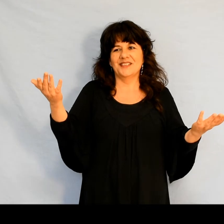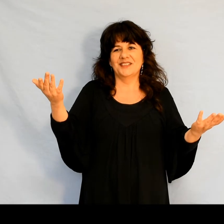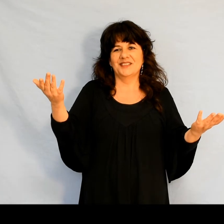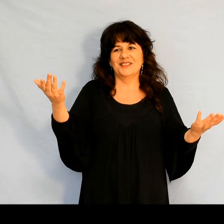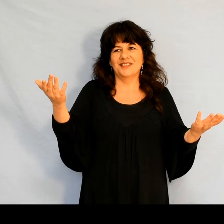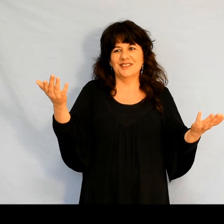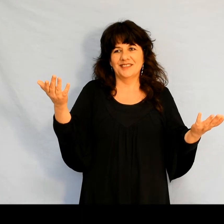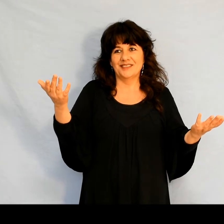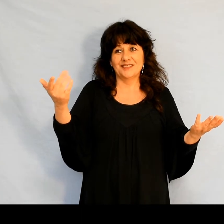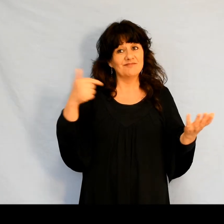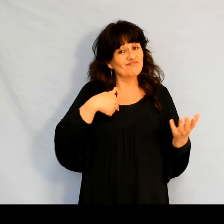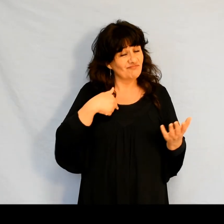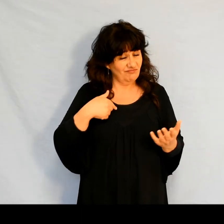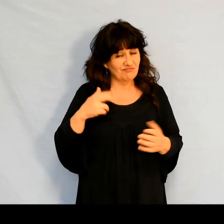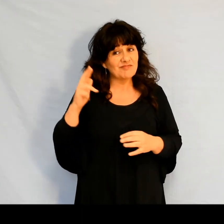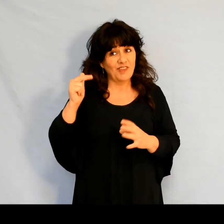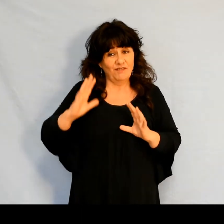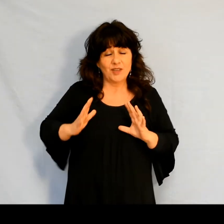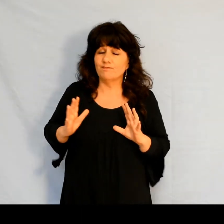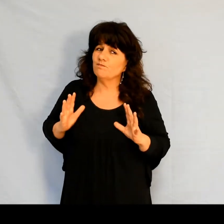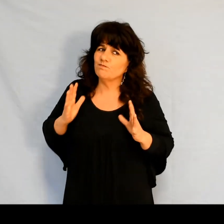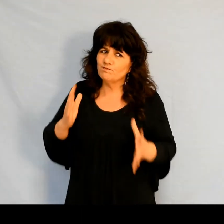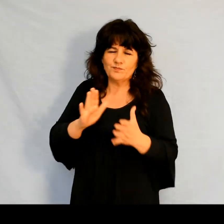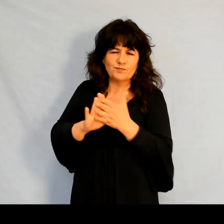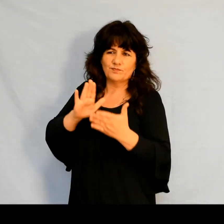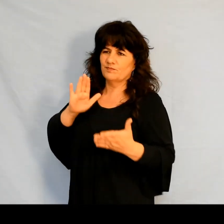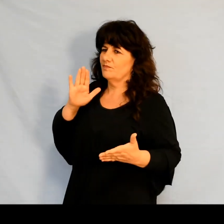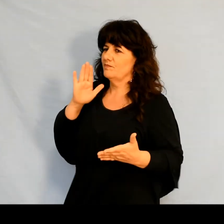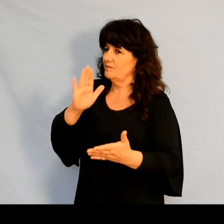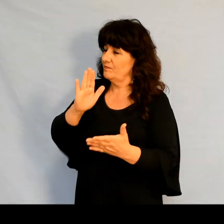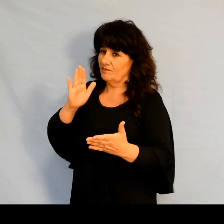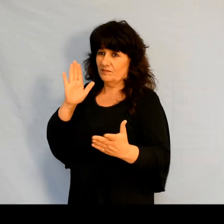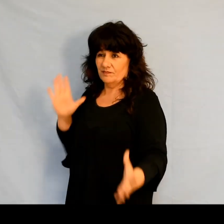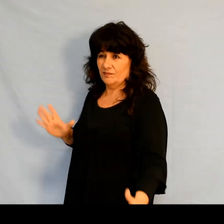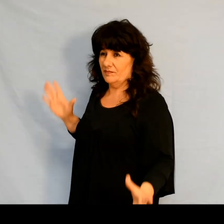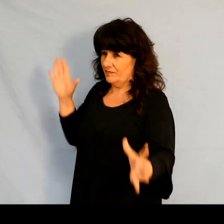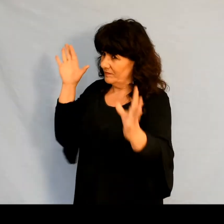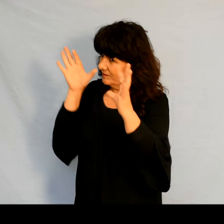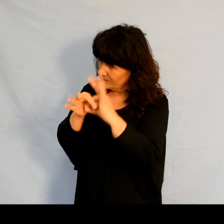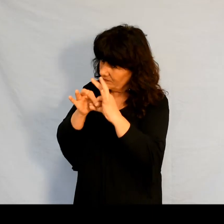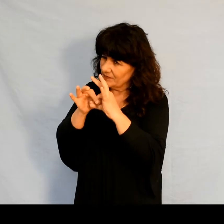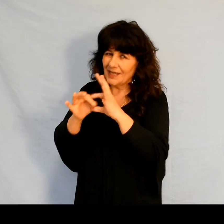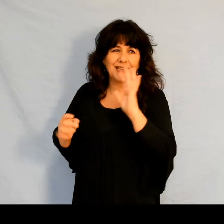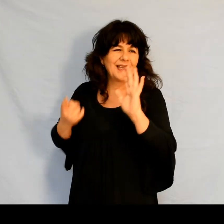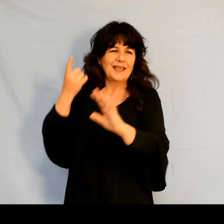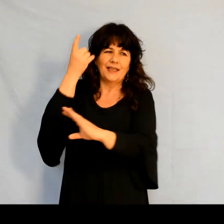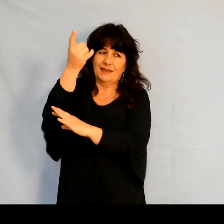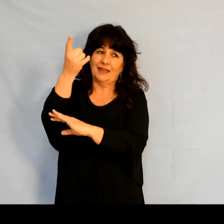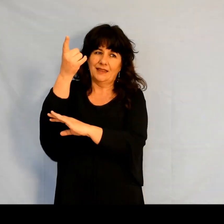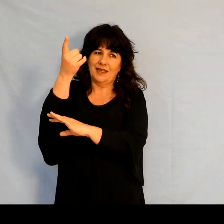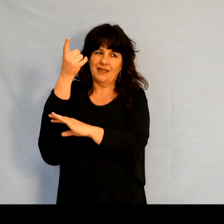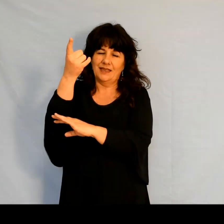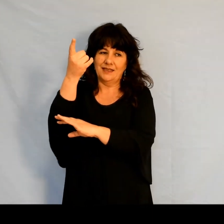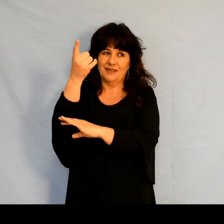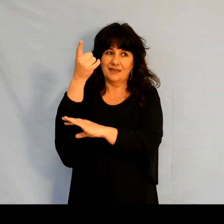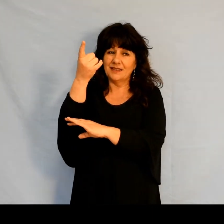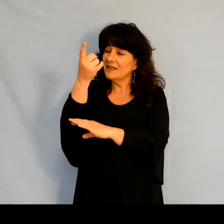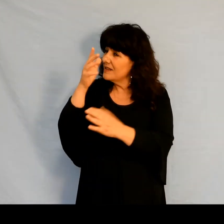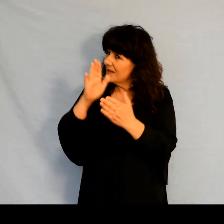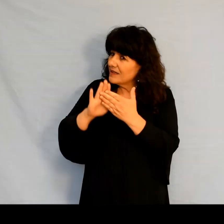Je m'engagerai envers vous par une alliance éternelle. Ce sont les bienfaits garantis à David.